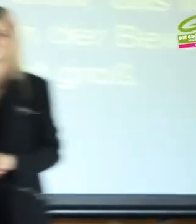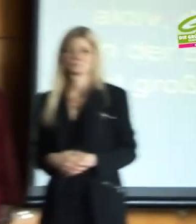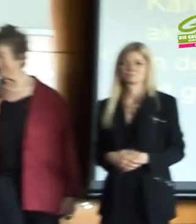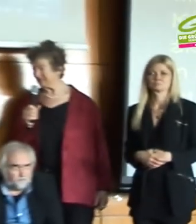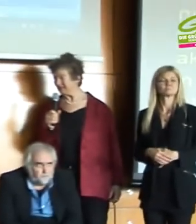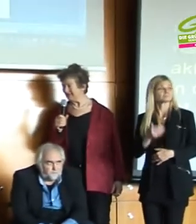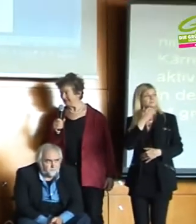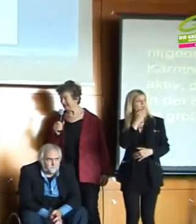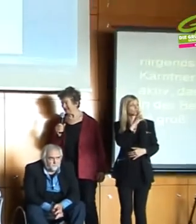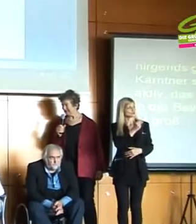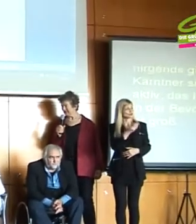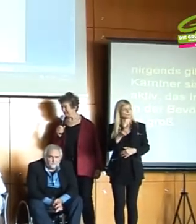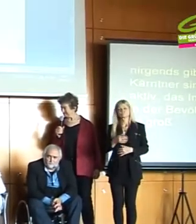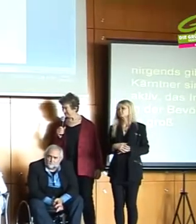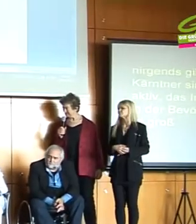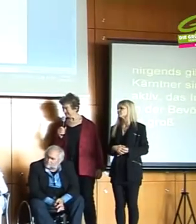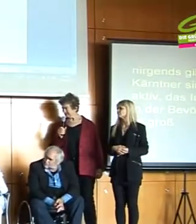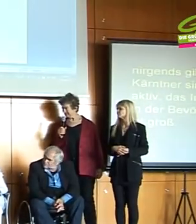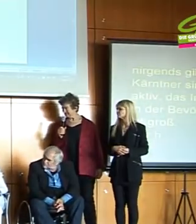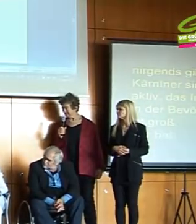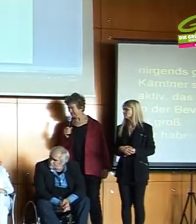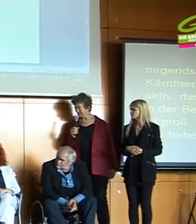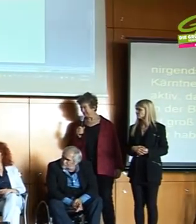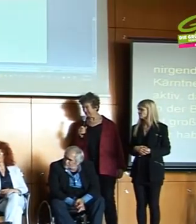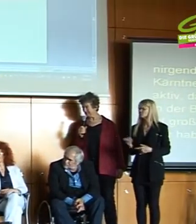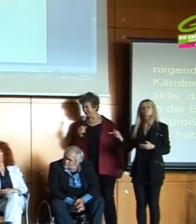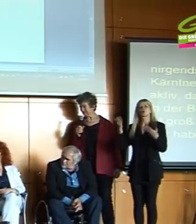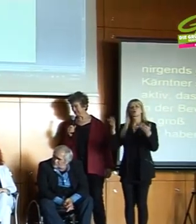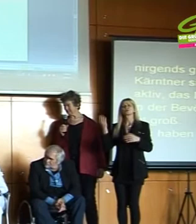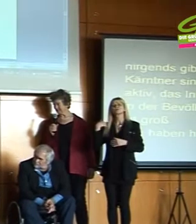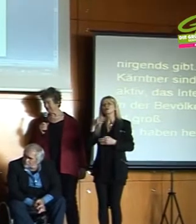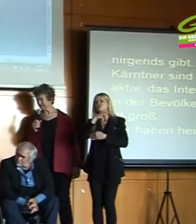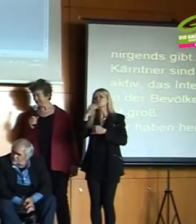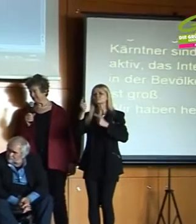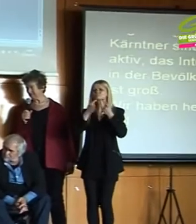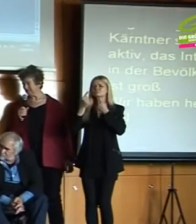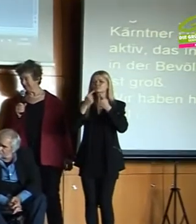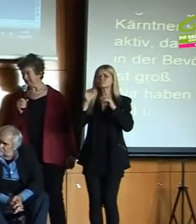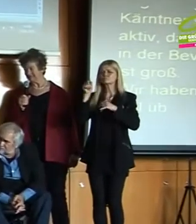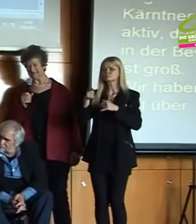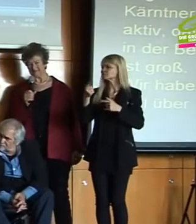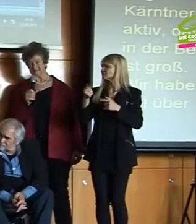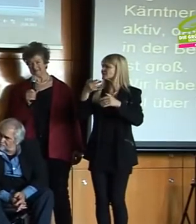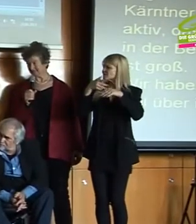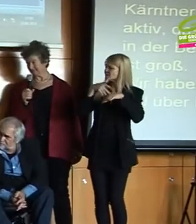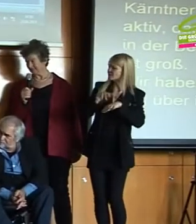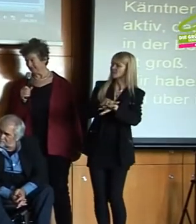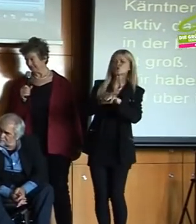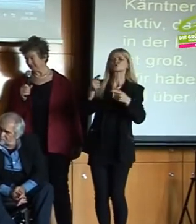Dankeschön, ja. Wir haben heute so viel von Integration gesprochen, so viel von gleichen Rechten